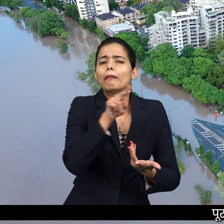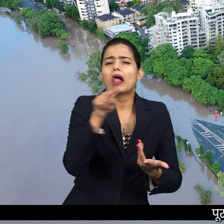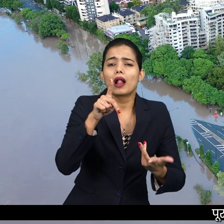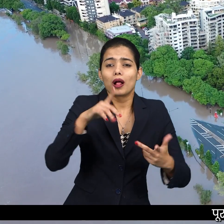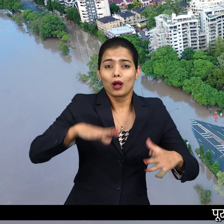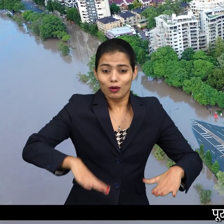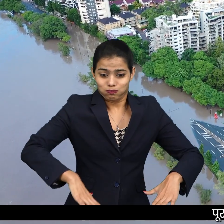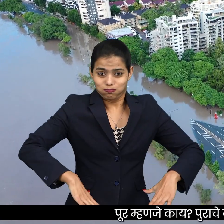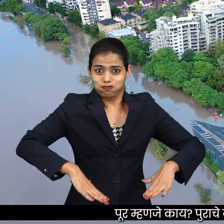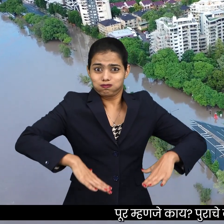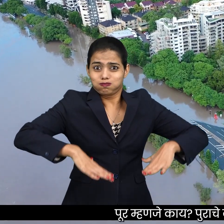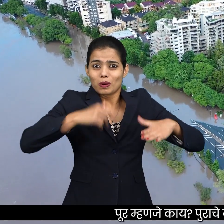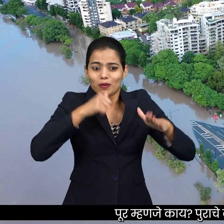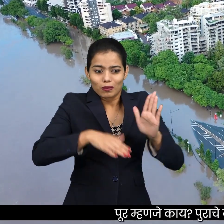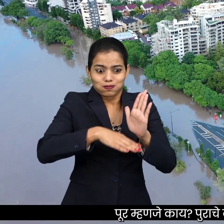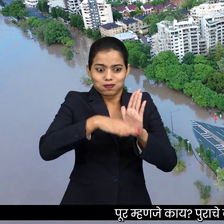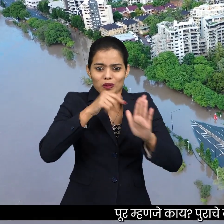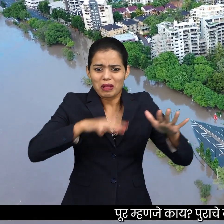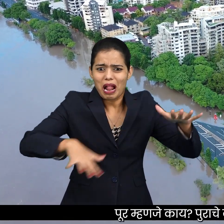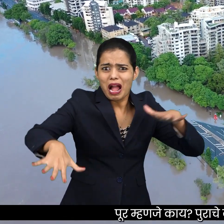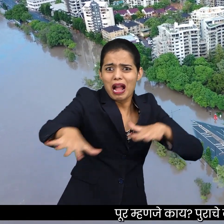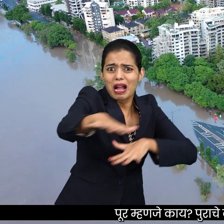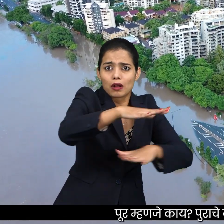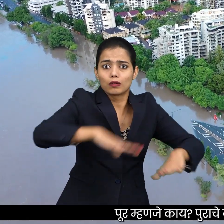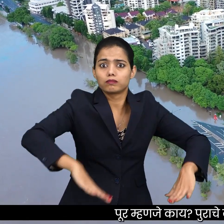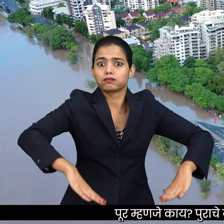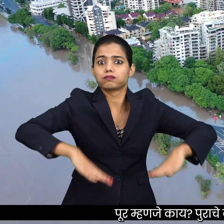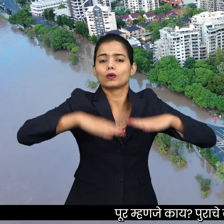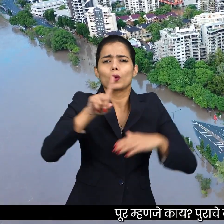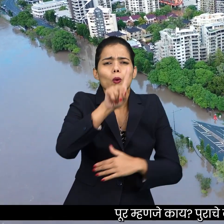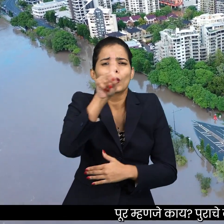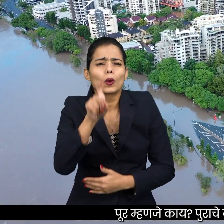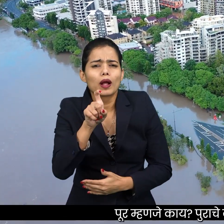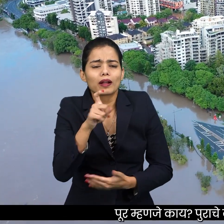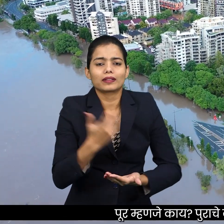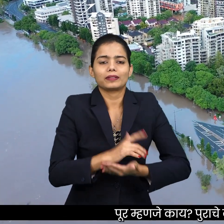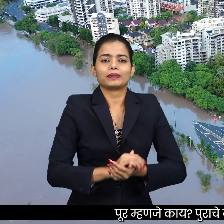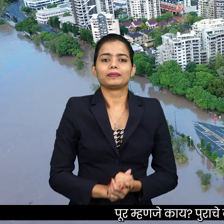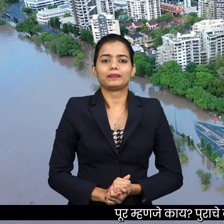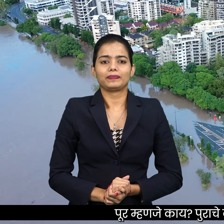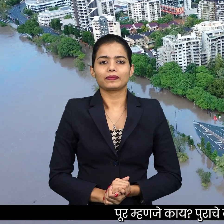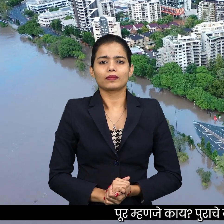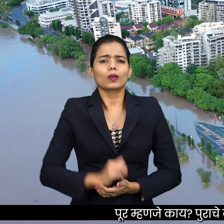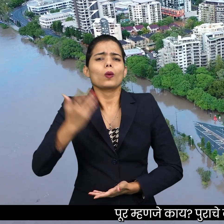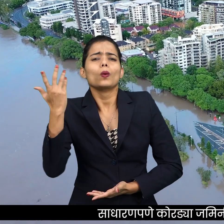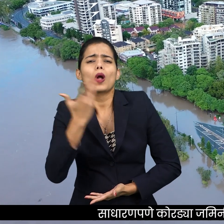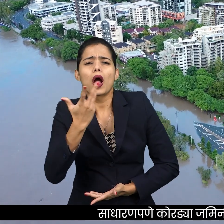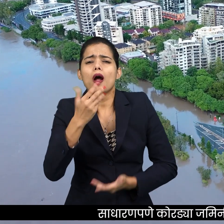पूर म्हणजे काय? पुराचे काय परिणाम होतात?